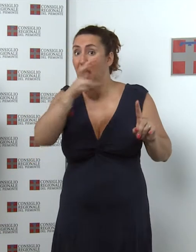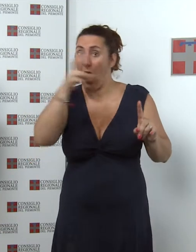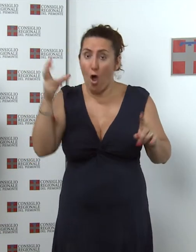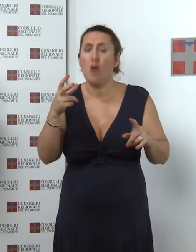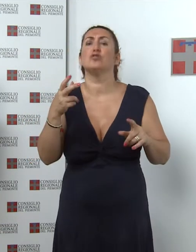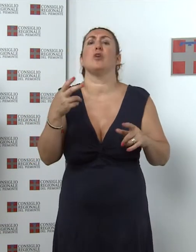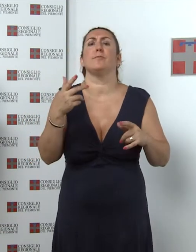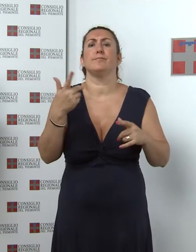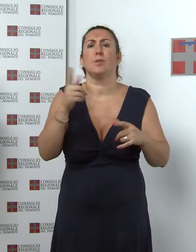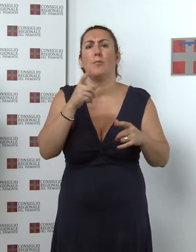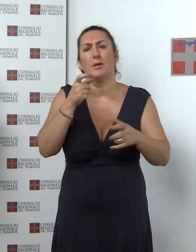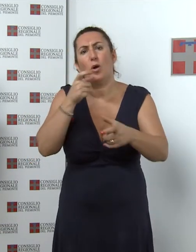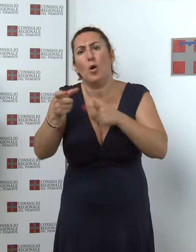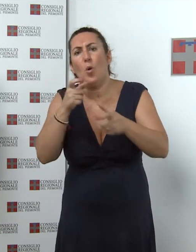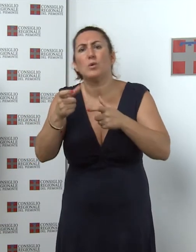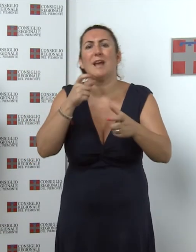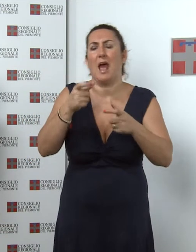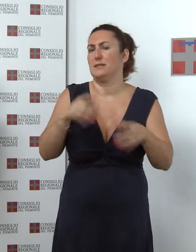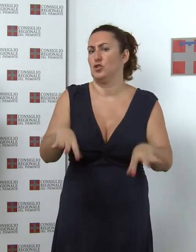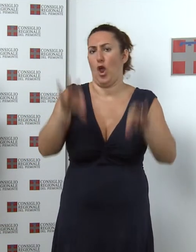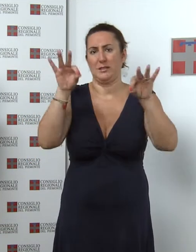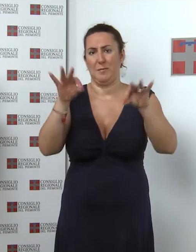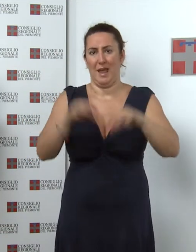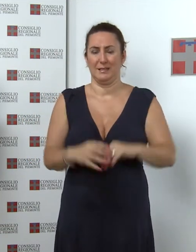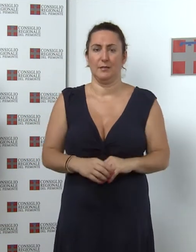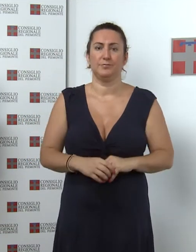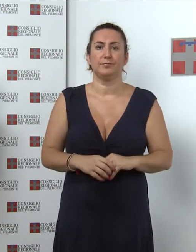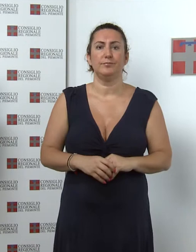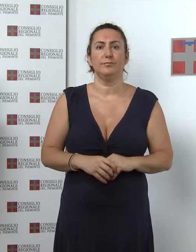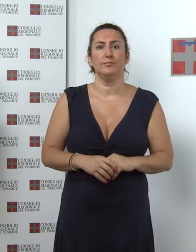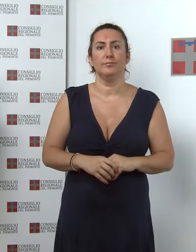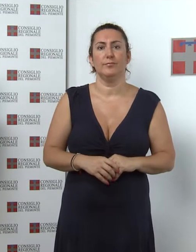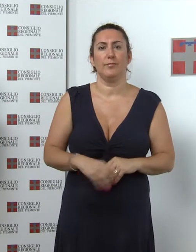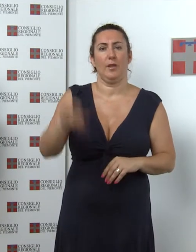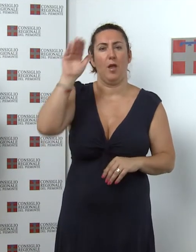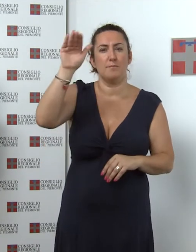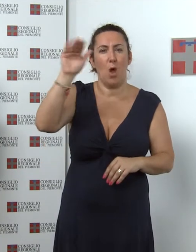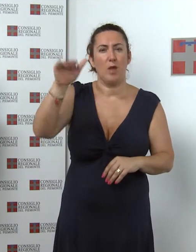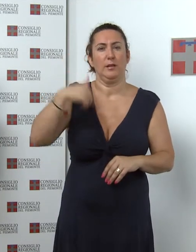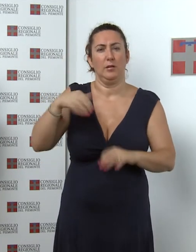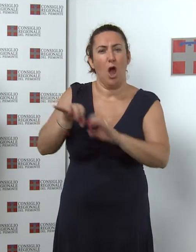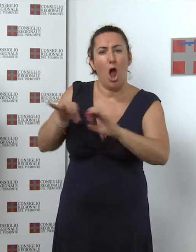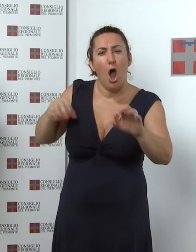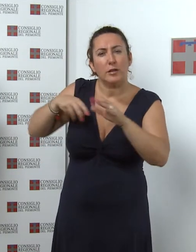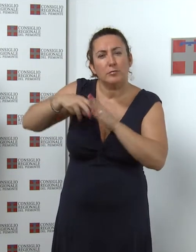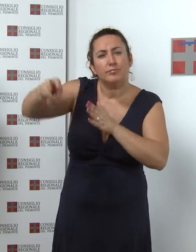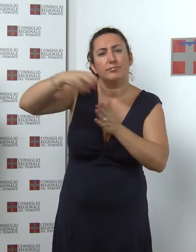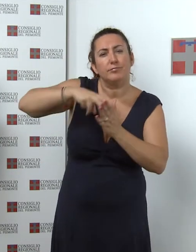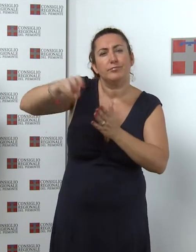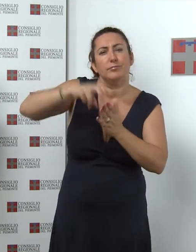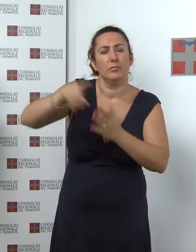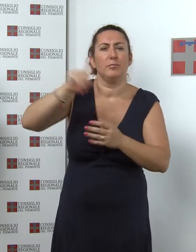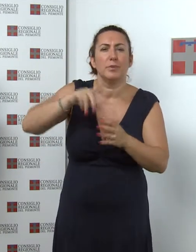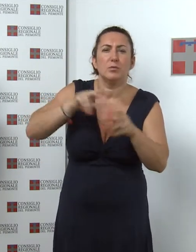udienze. Notizie a Macugnaga. Di montagna, cordate e epiche scalate si è parlato a Macugnaga in occasione